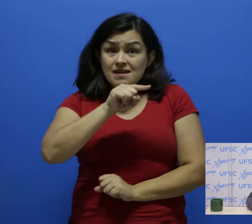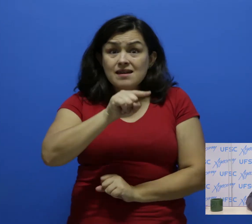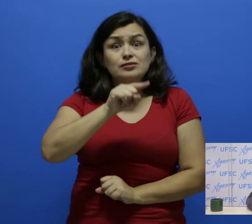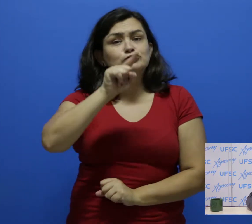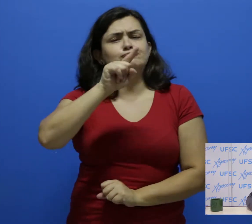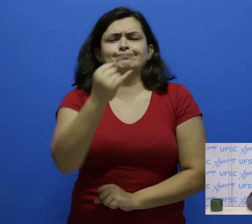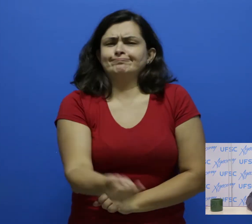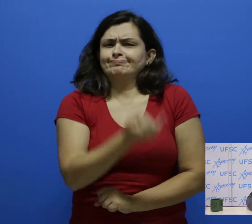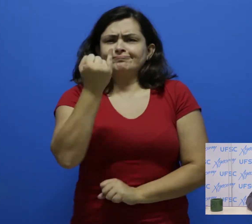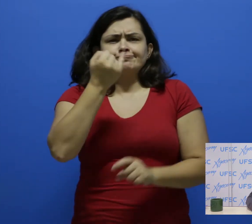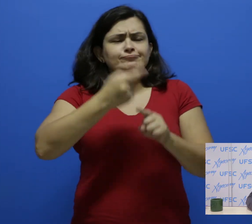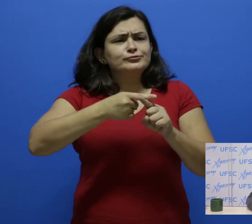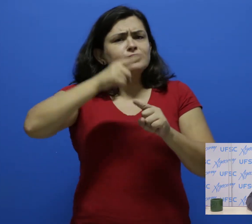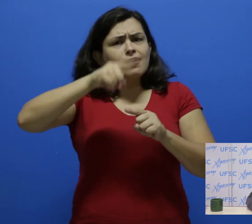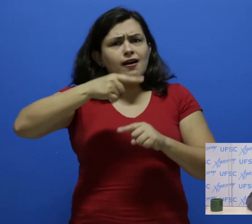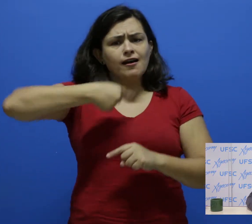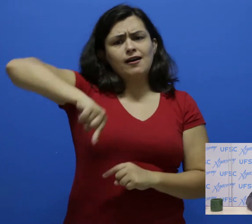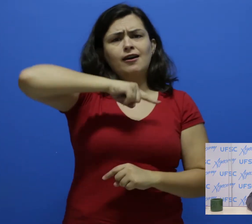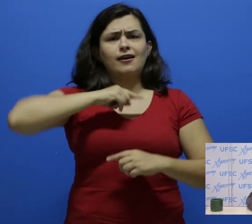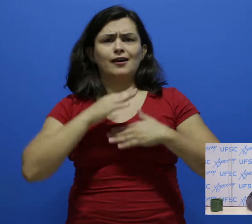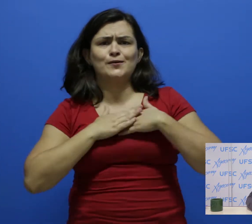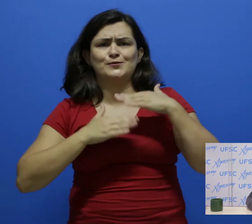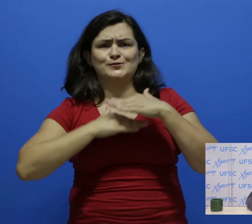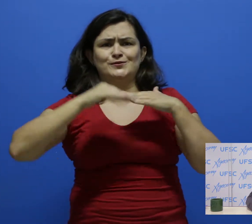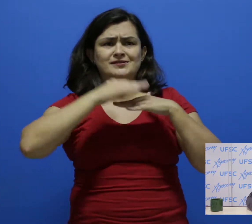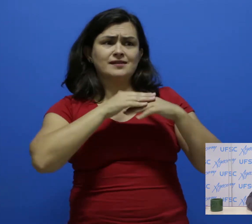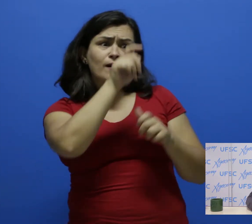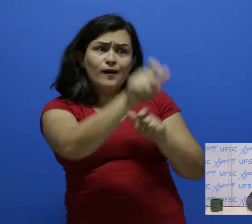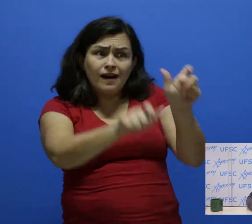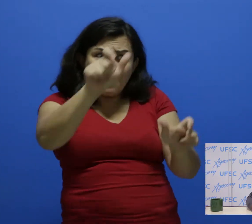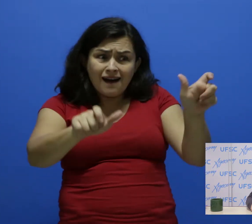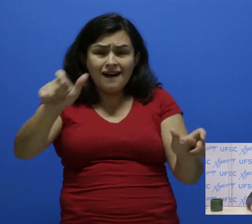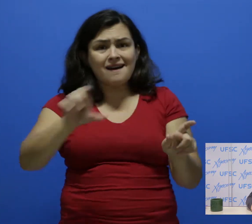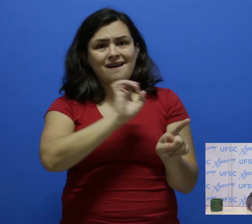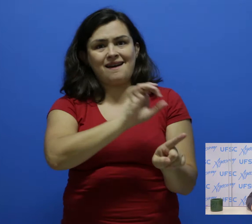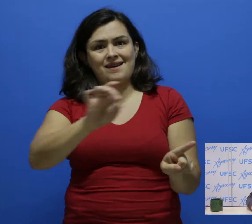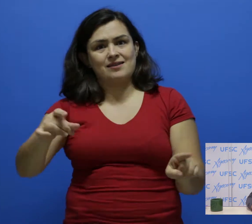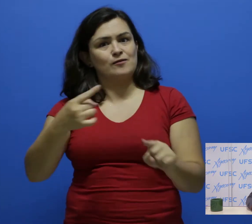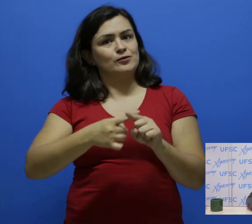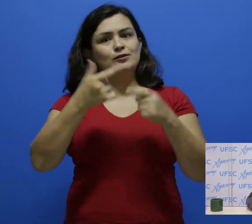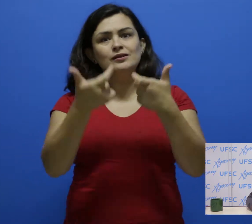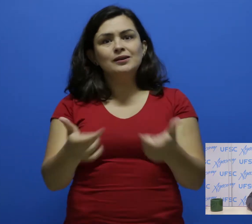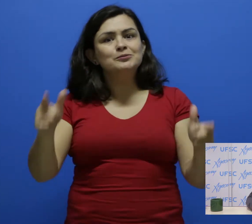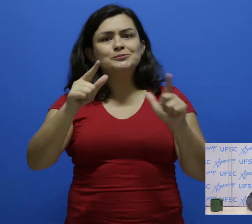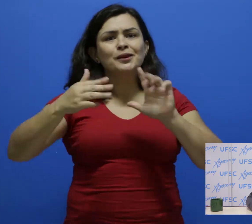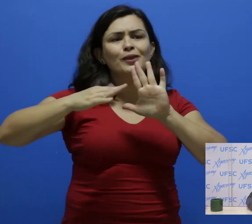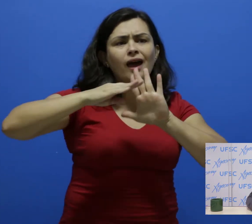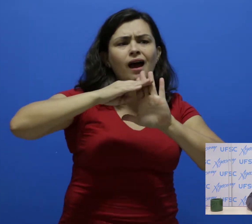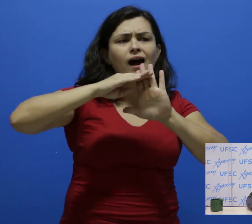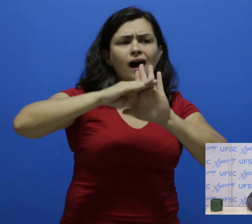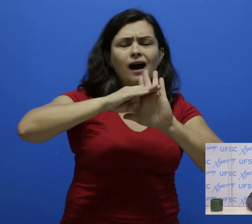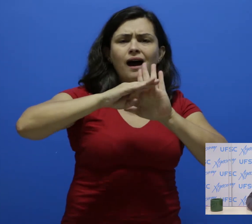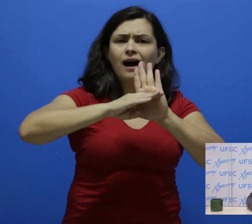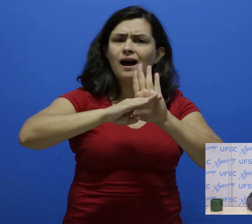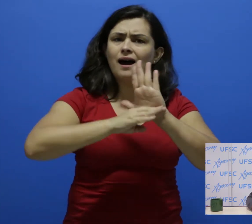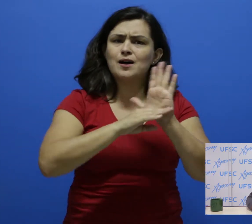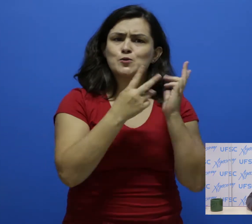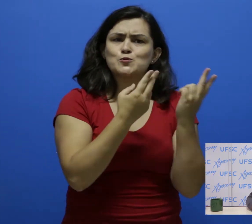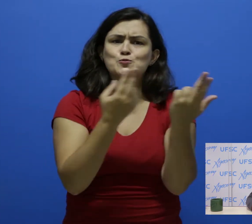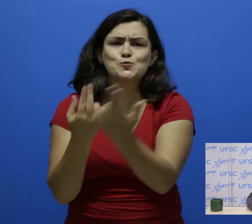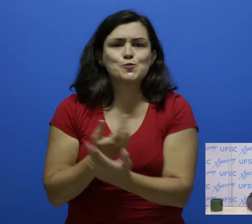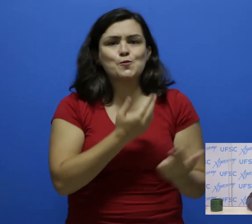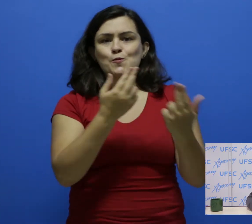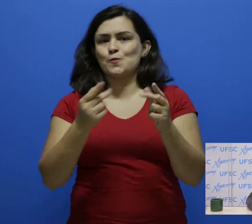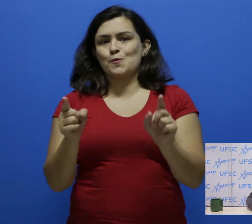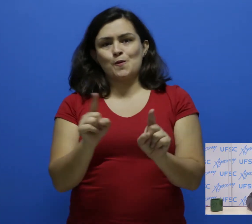da educação e o campo do ensino, sobretudo, eles não consagram protocolos. O nosso dinamismo próprio